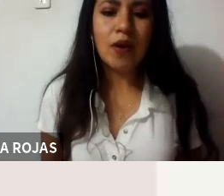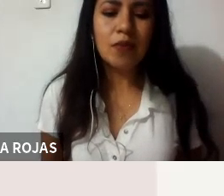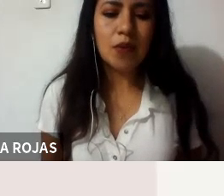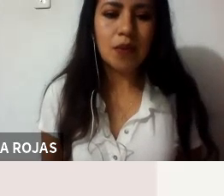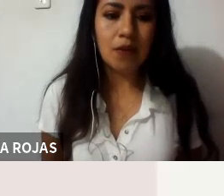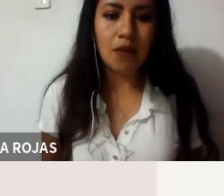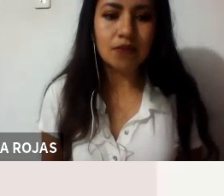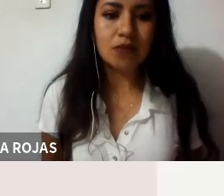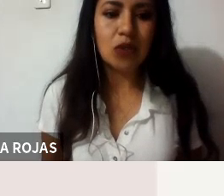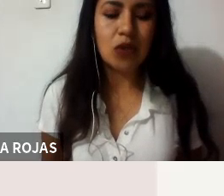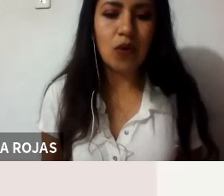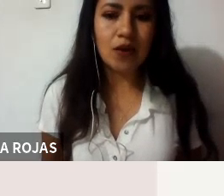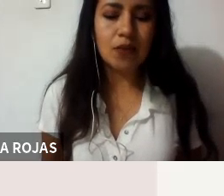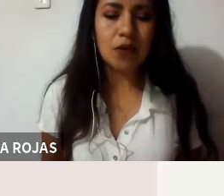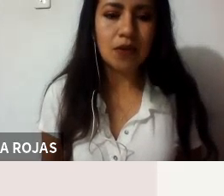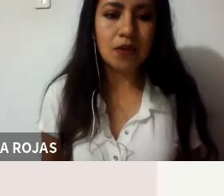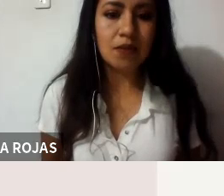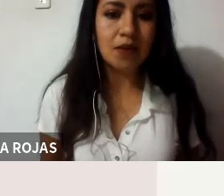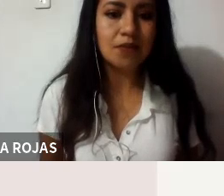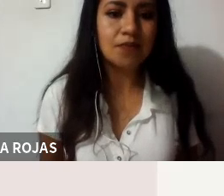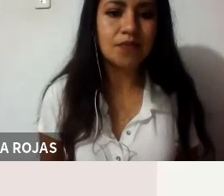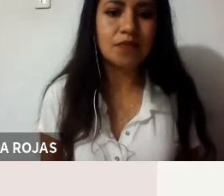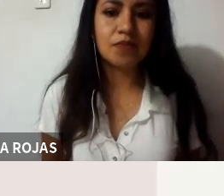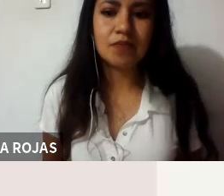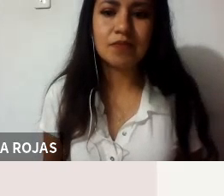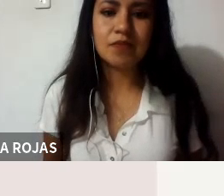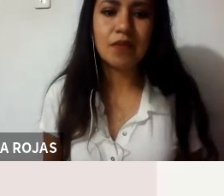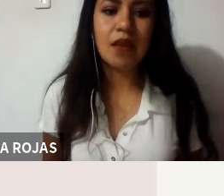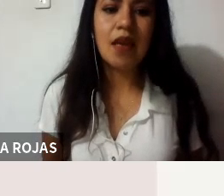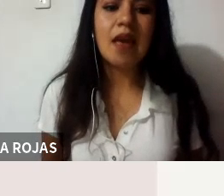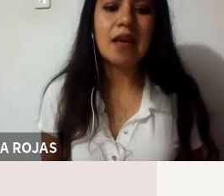No hay problema. No hay problema.